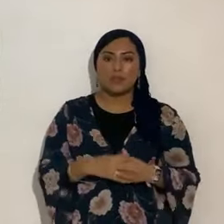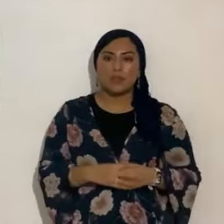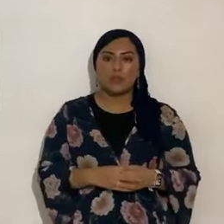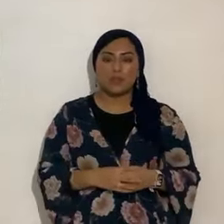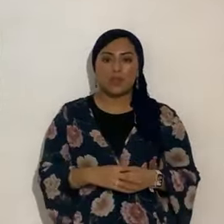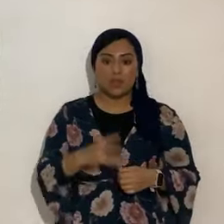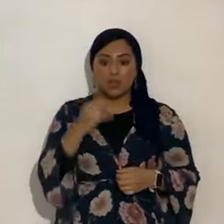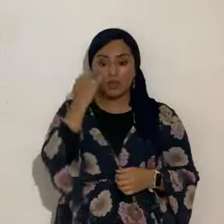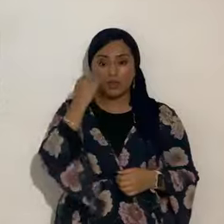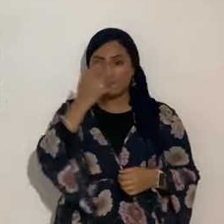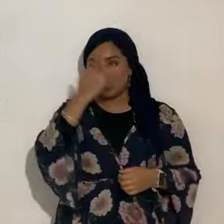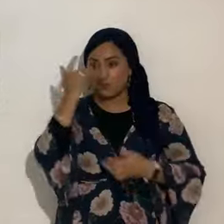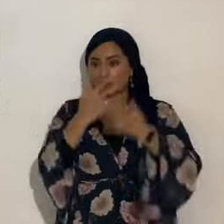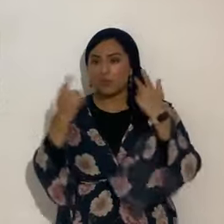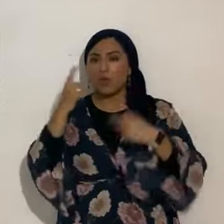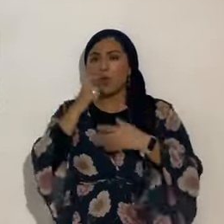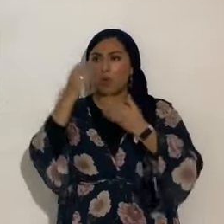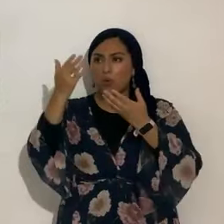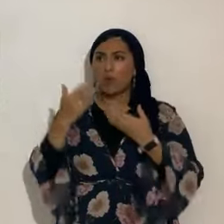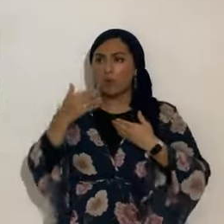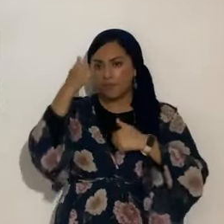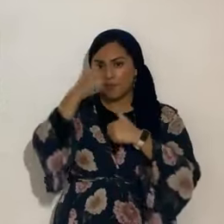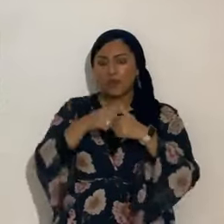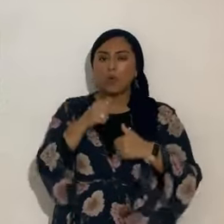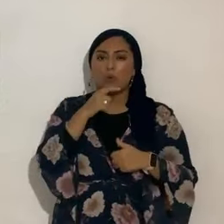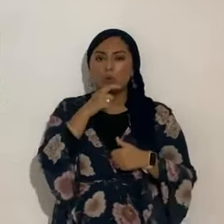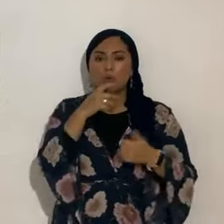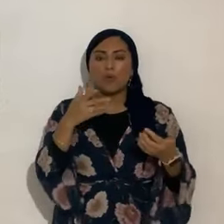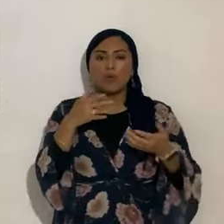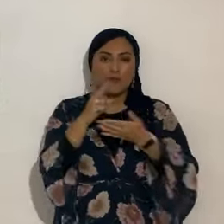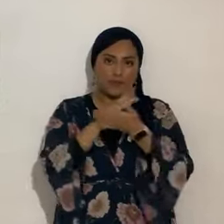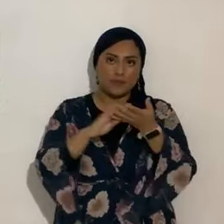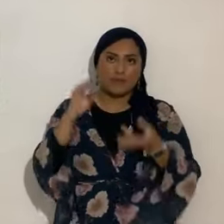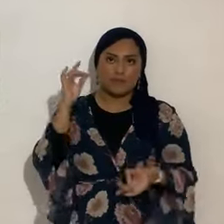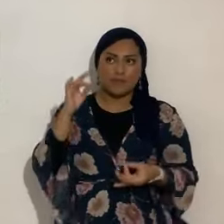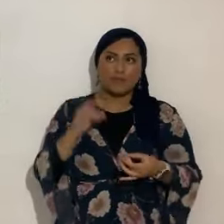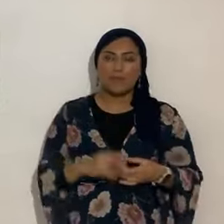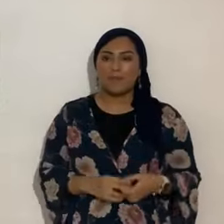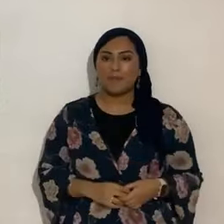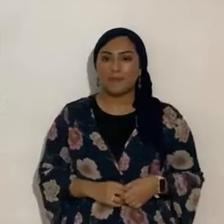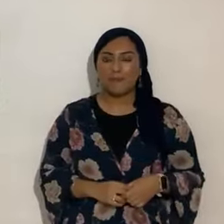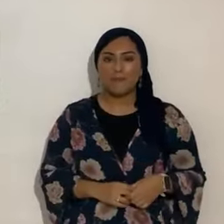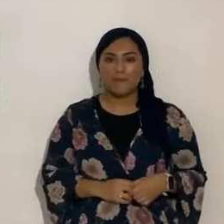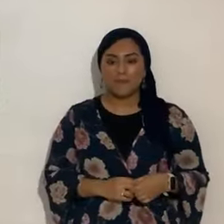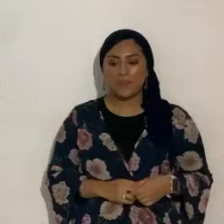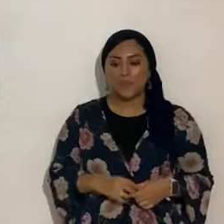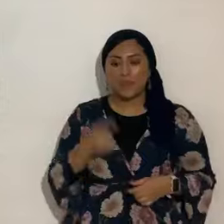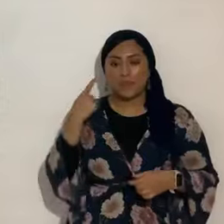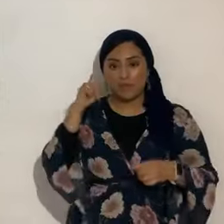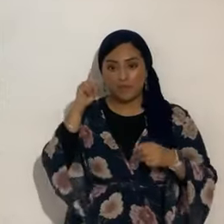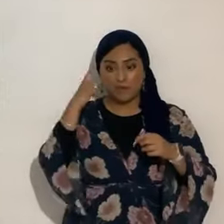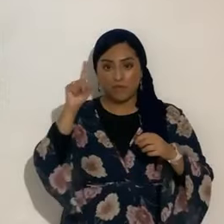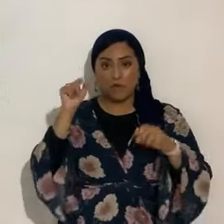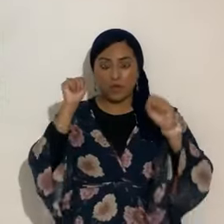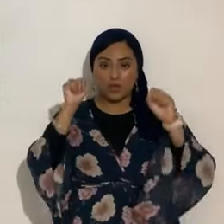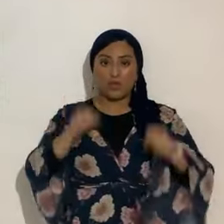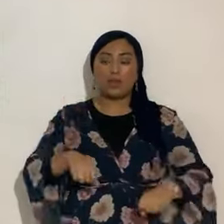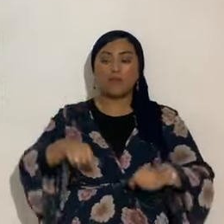se nos llega a olvidar algo. ¿Quién nos lo va a recordar? El Ruach HaKodesh, ¿sí? Entonces, para que se pueda